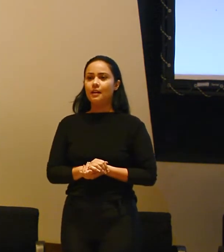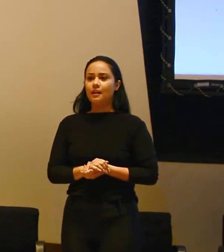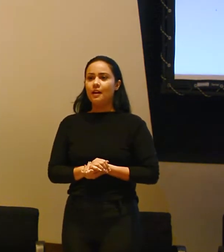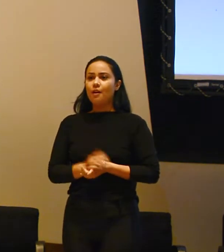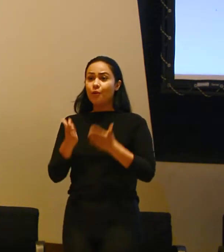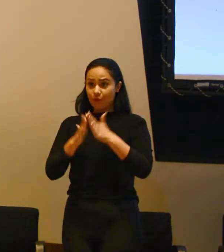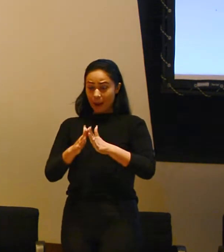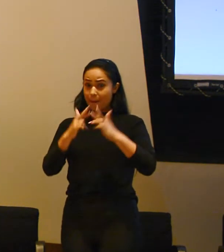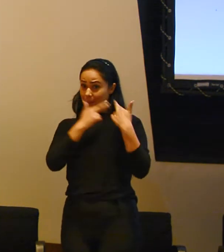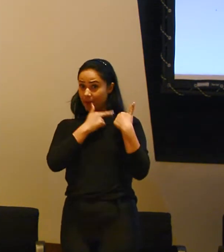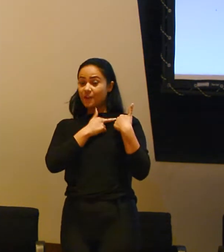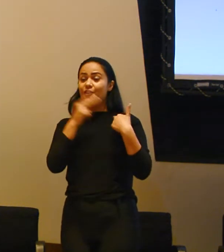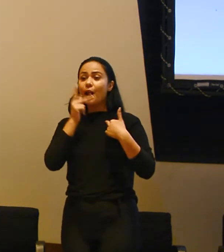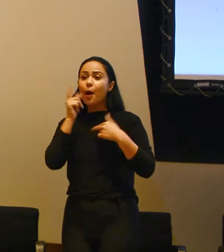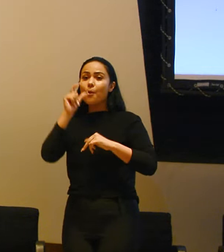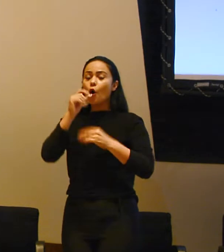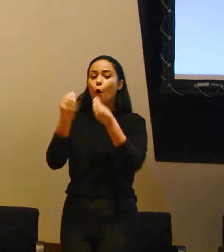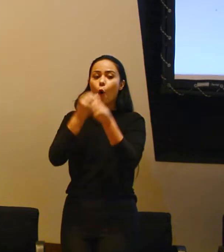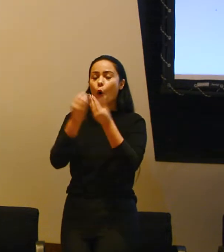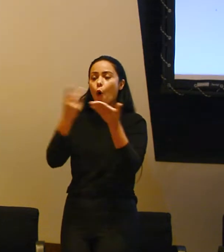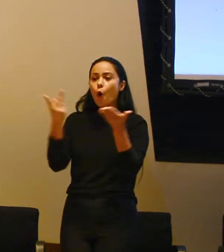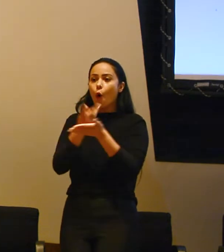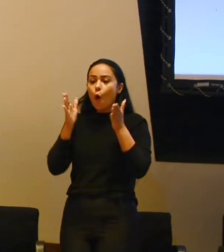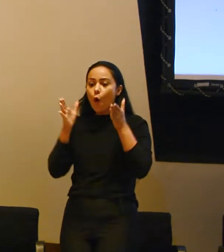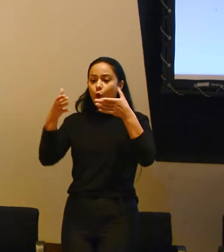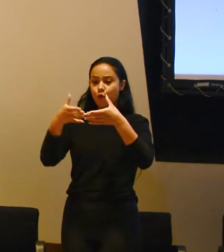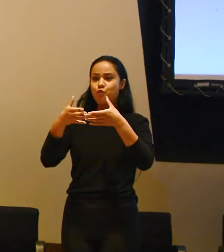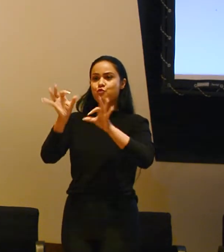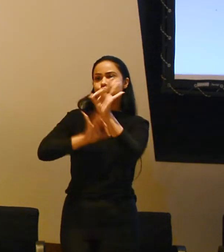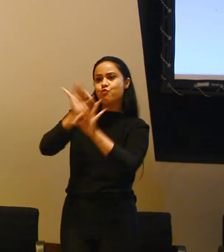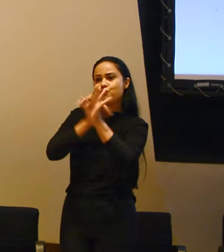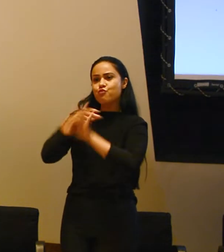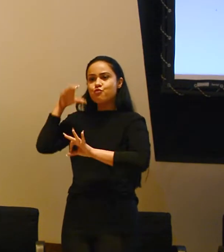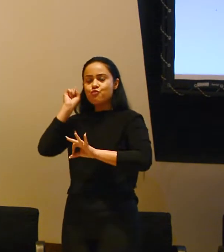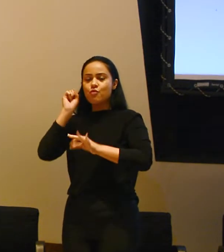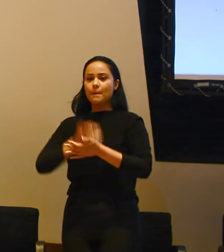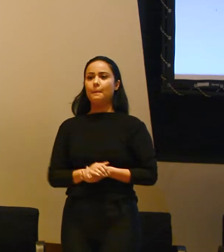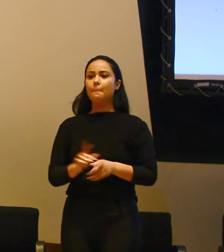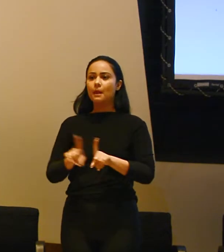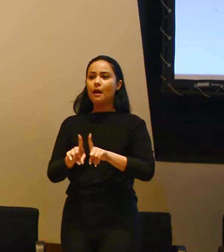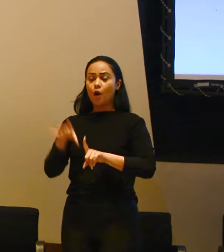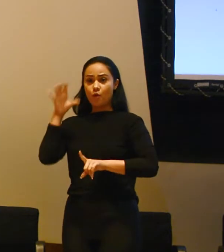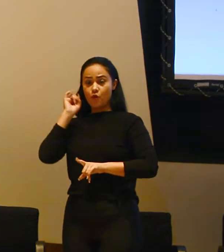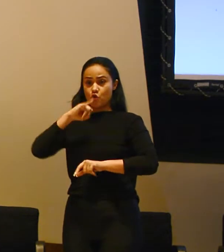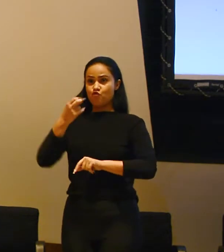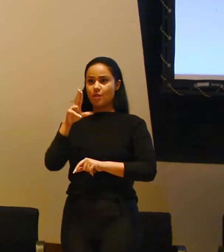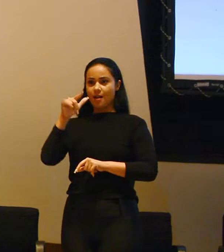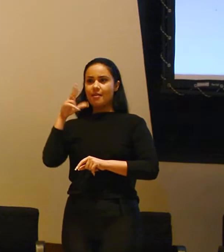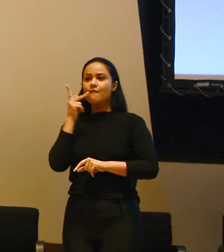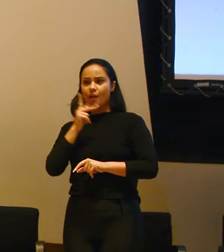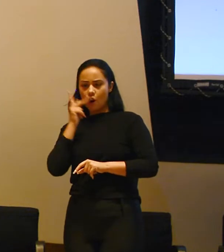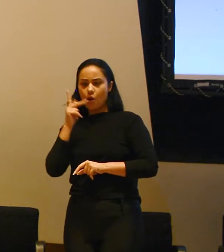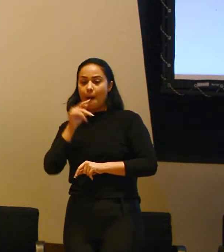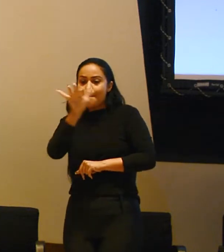E eu fiquei responsável de falar um pouquinho como é que funciona o Centro de Reabilitação Auditiva. O Centro de Reabilitação Auditiva, como a Juliana falou,